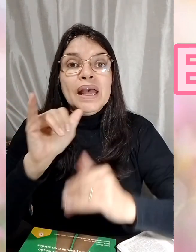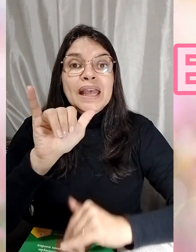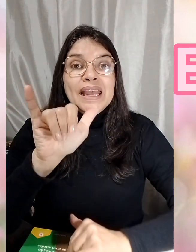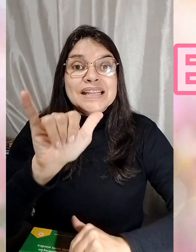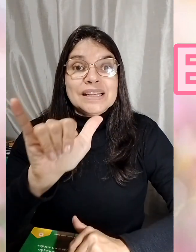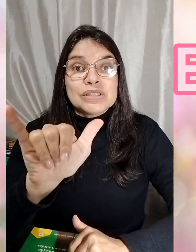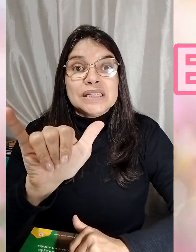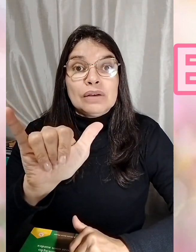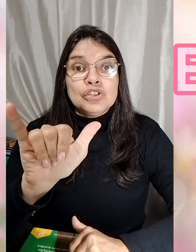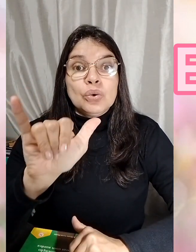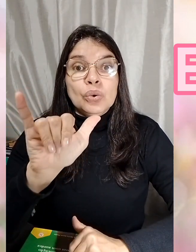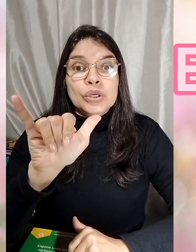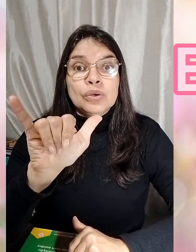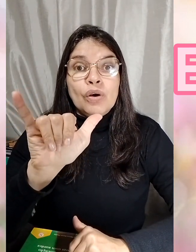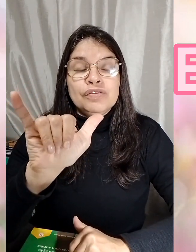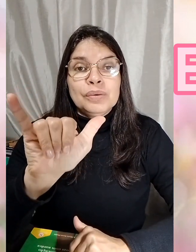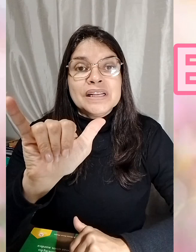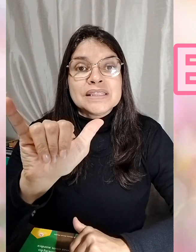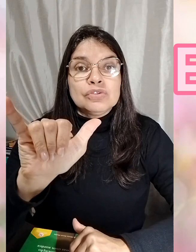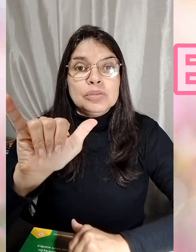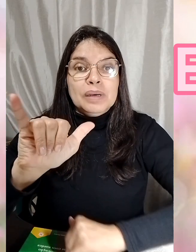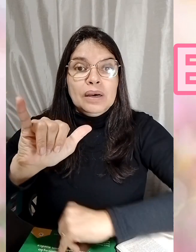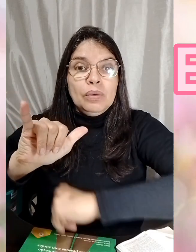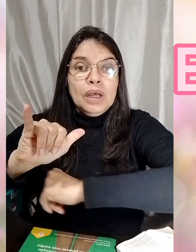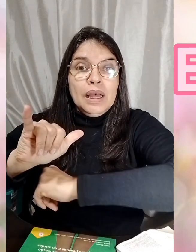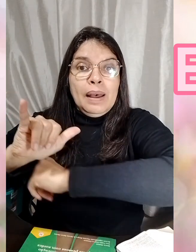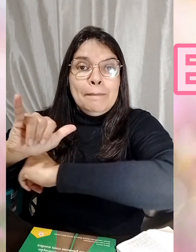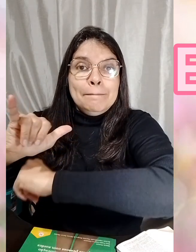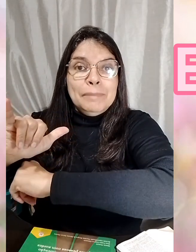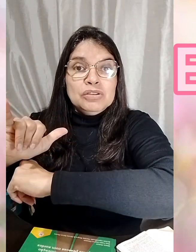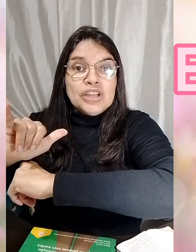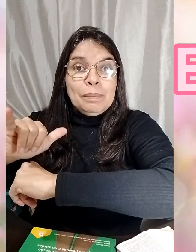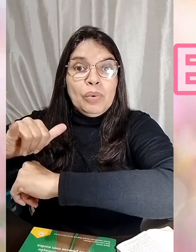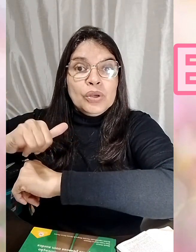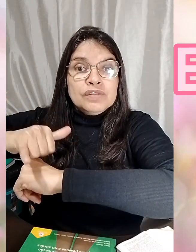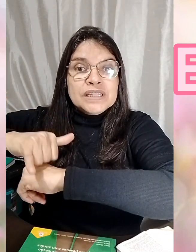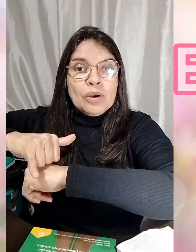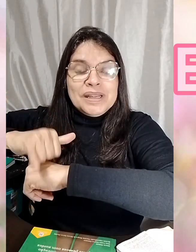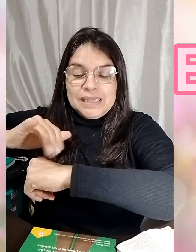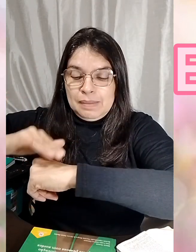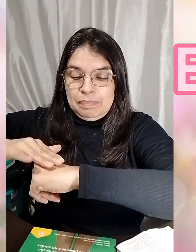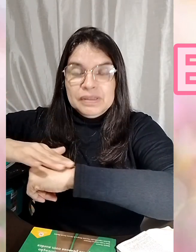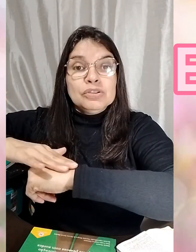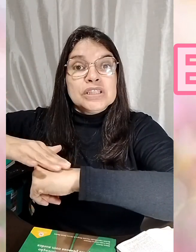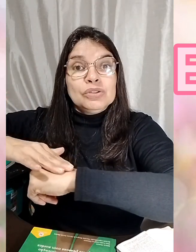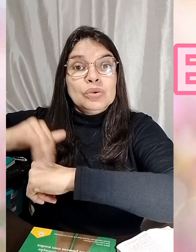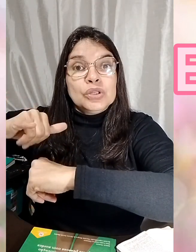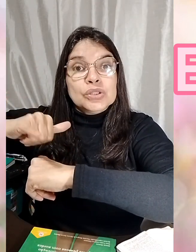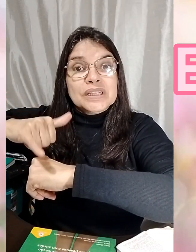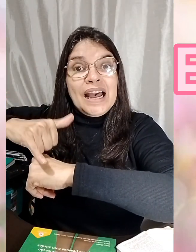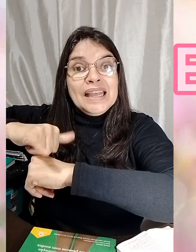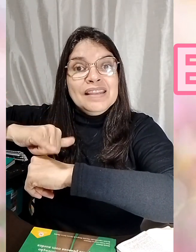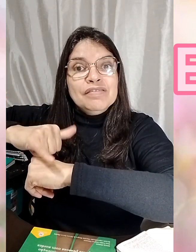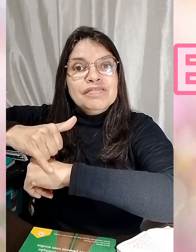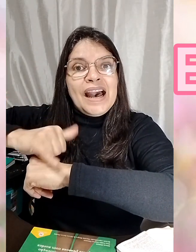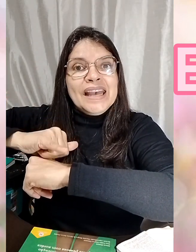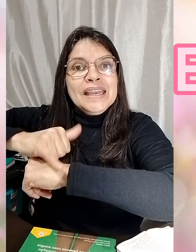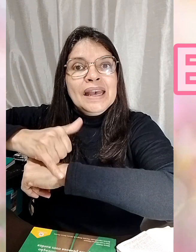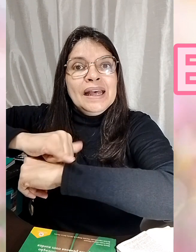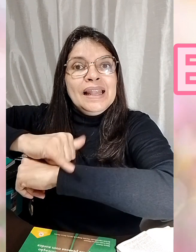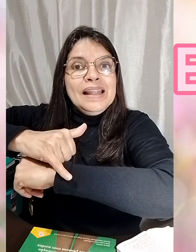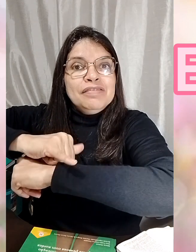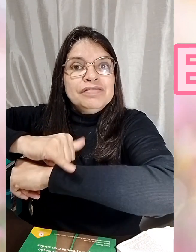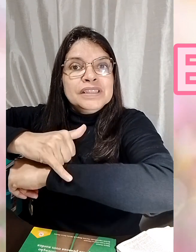Então, esse é o sinal de gordo, configuração de mão, mão de apoio. Você começa aqui no seu dorso, tá? E